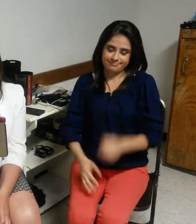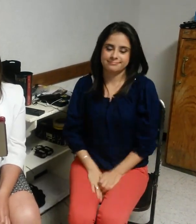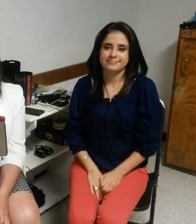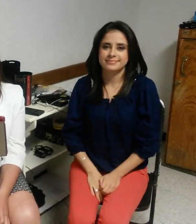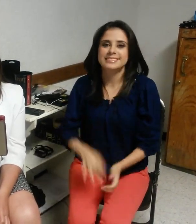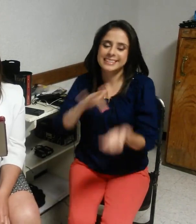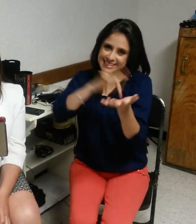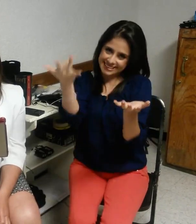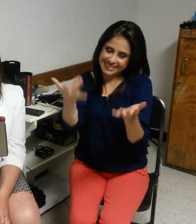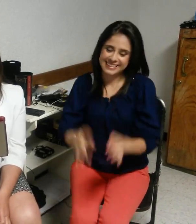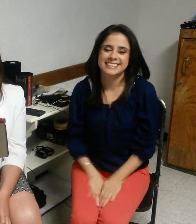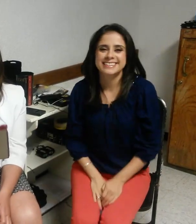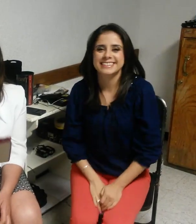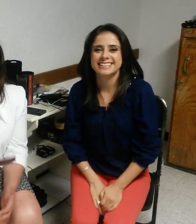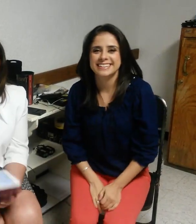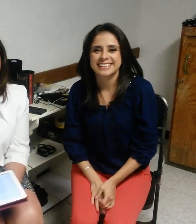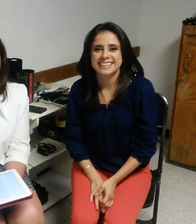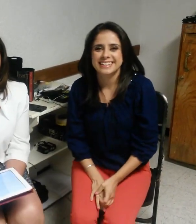Gracias.